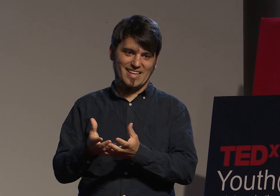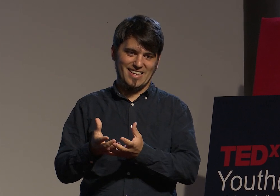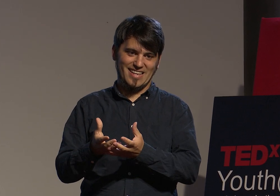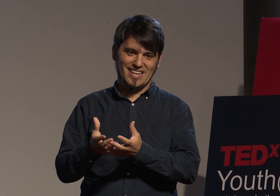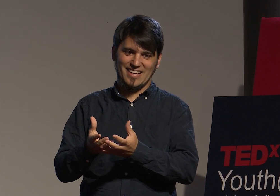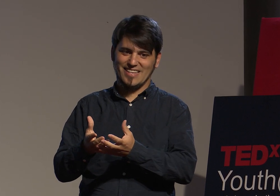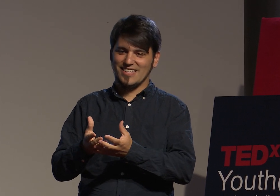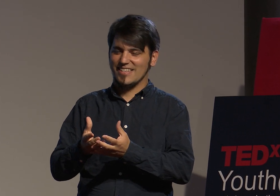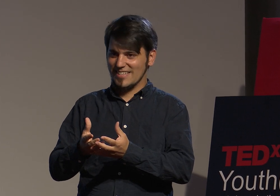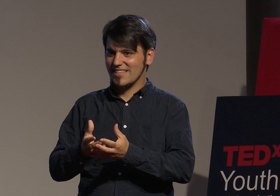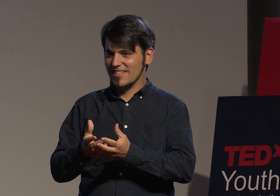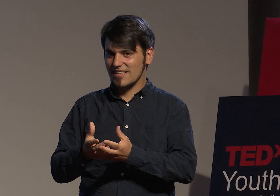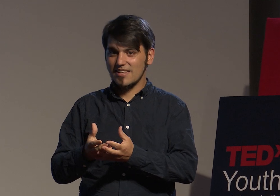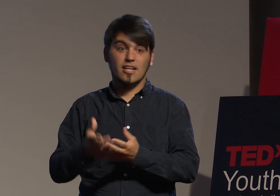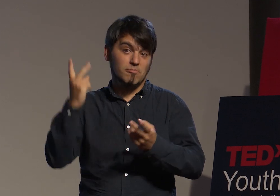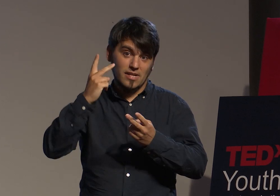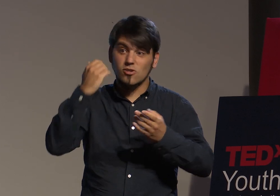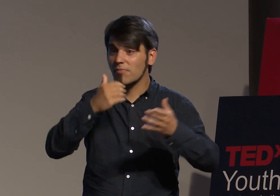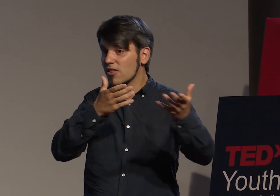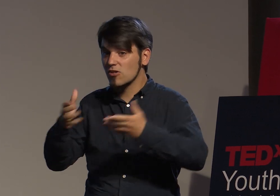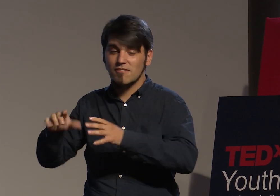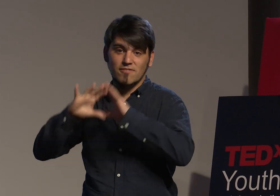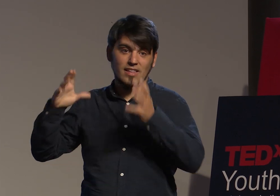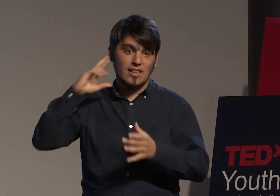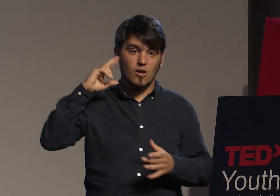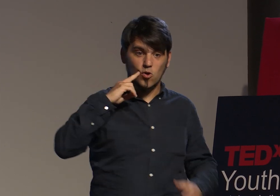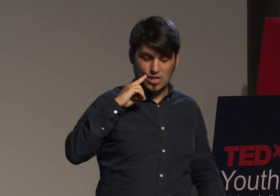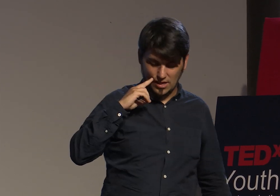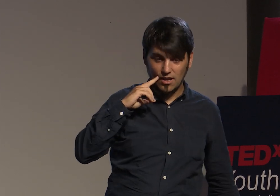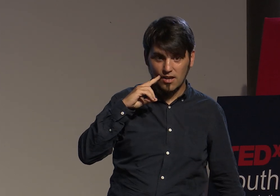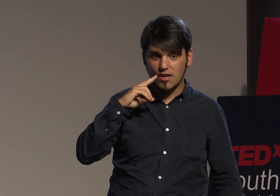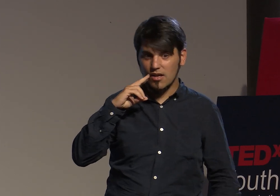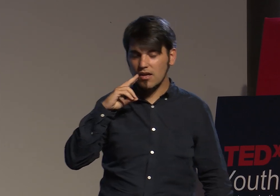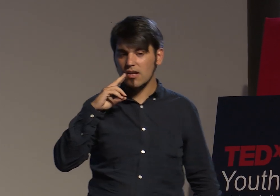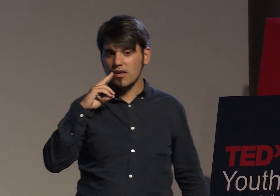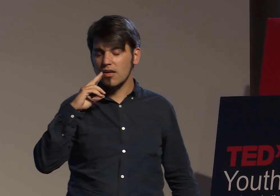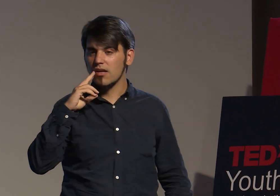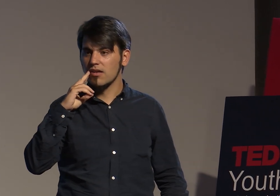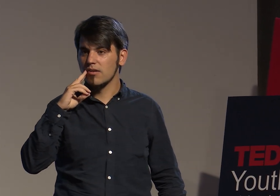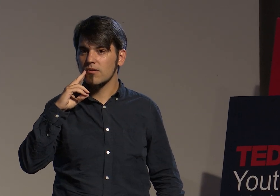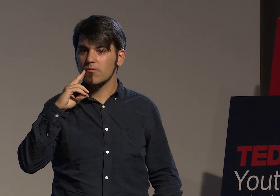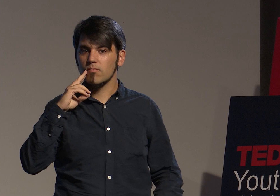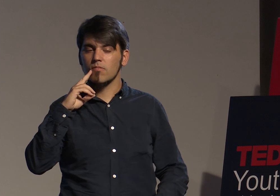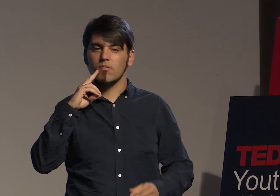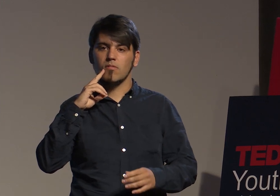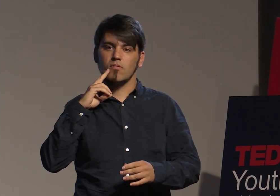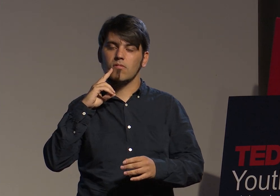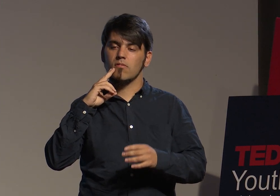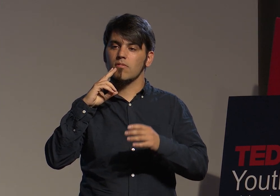Ние, глухите хора, понякога сме си мечтали да имаме такава планета, но и вие, чуващите хора, винаги сте добре дошли в света на глухите хора.